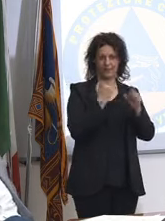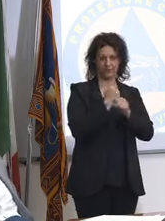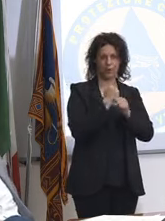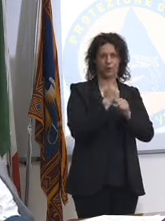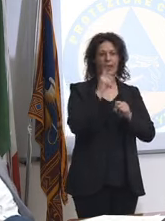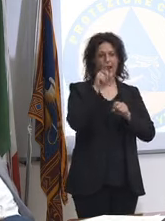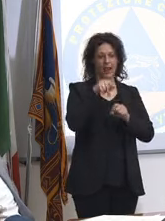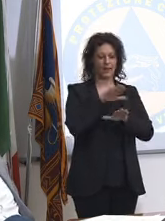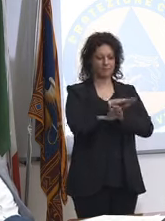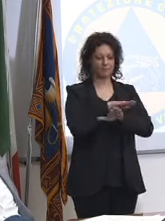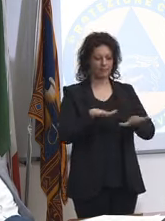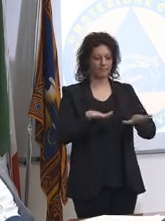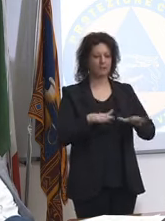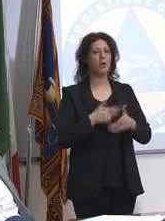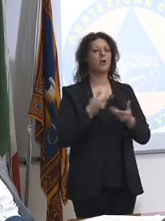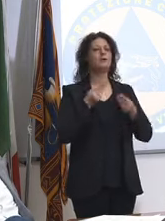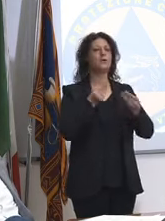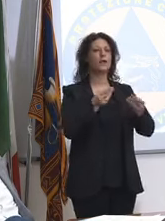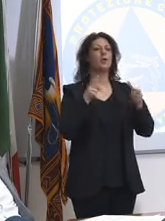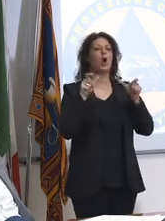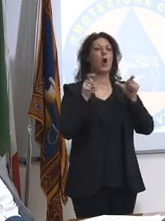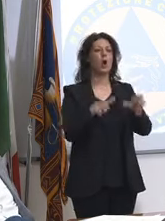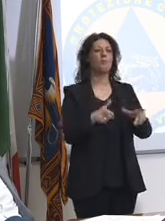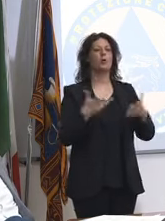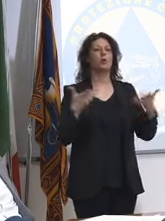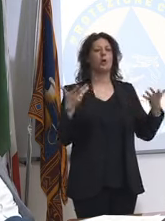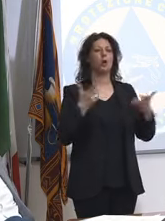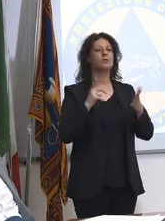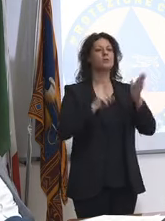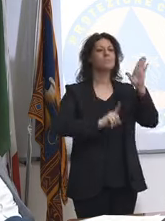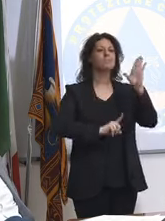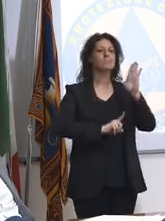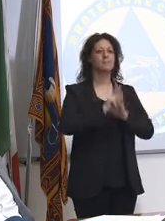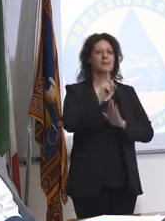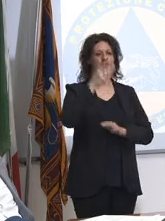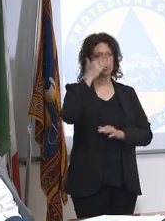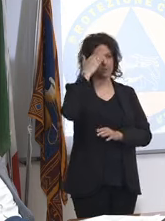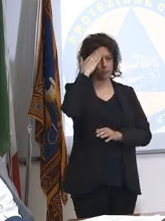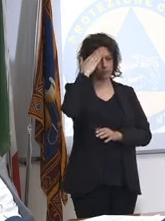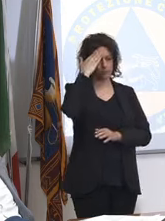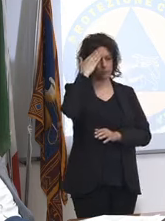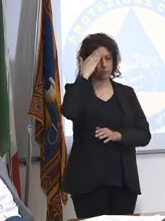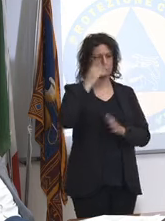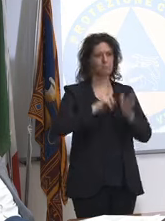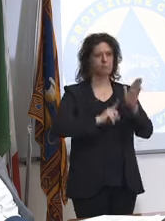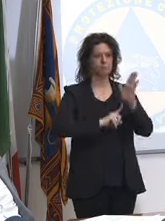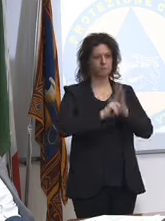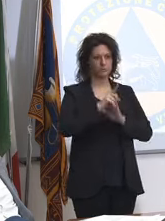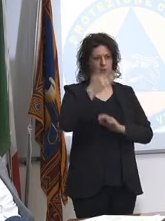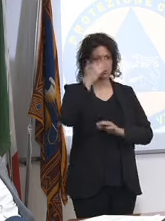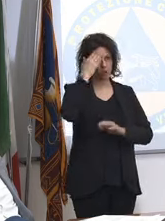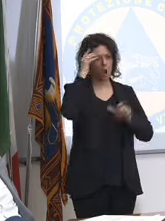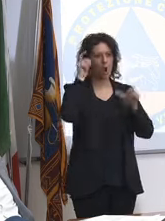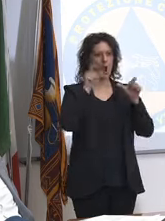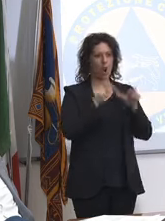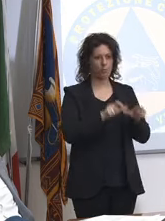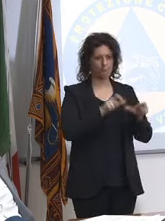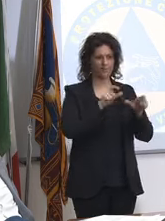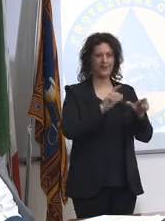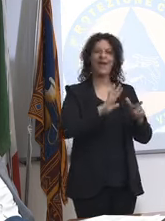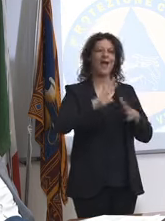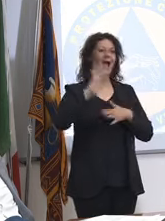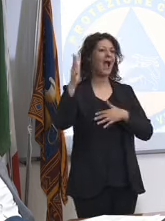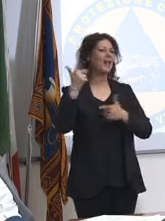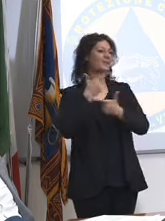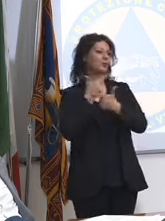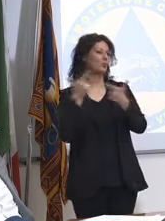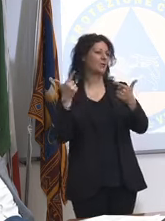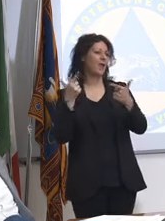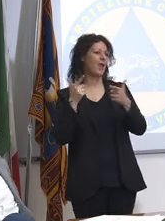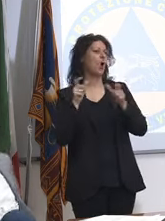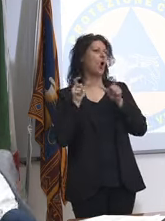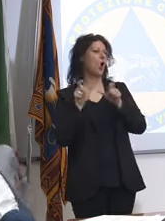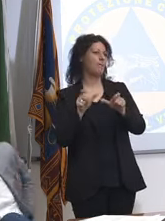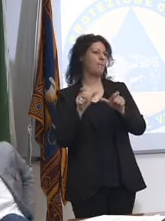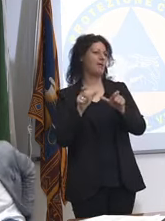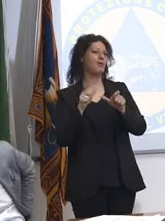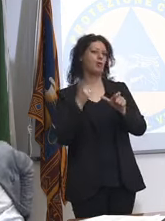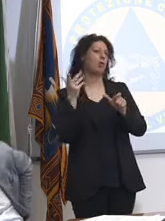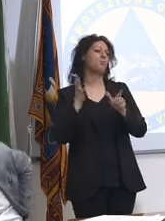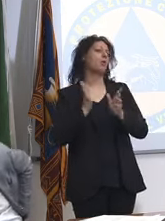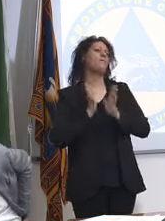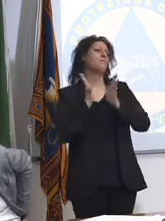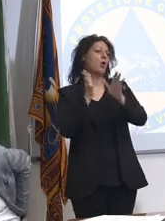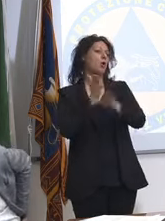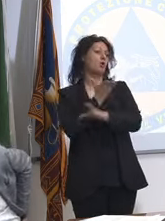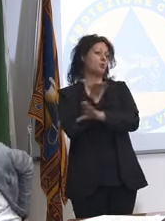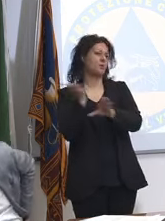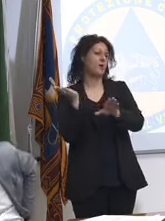la misurazione della temperatura, questo non è nessuna delle altre attività come obbligatoria, ma viene considerata facoltativa, mentre qui